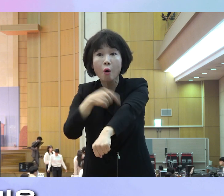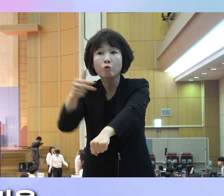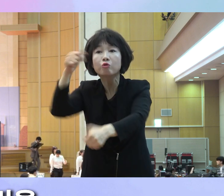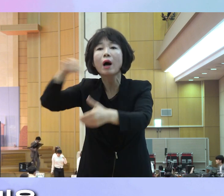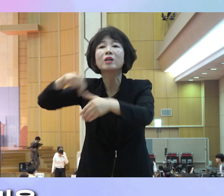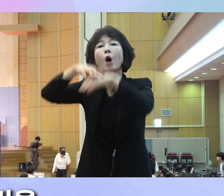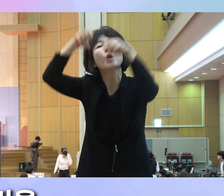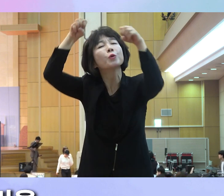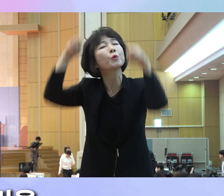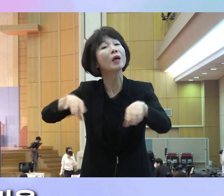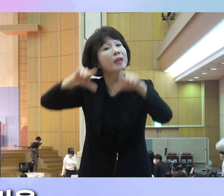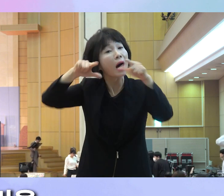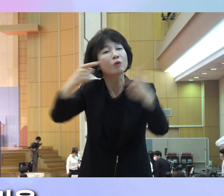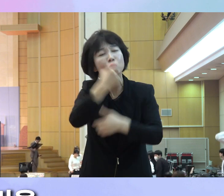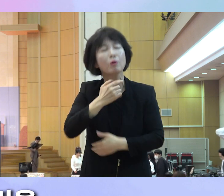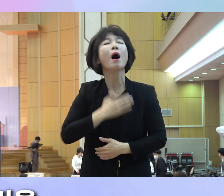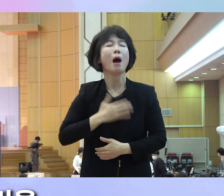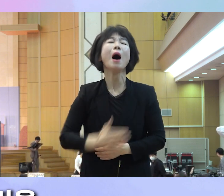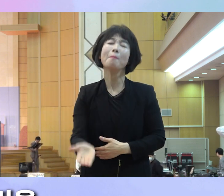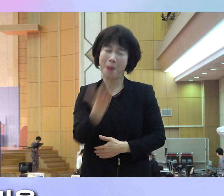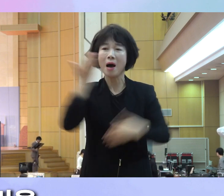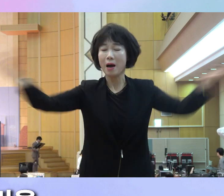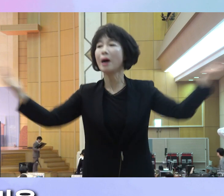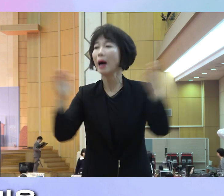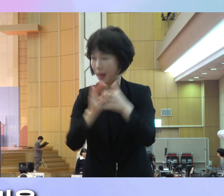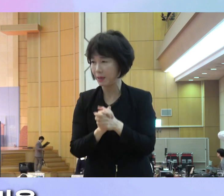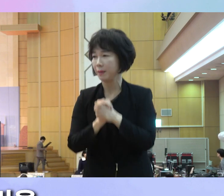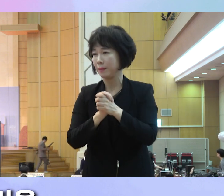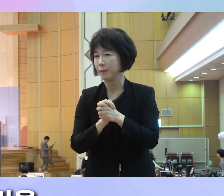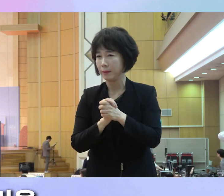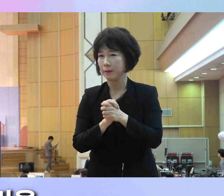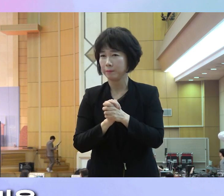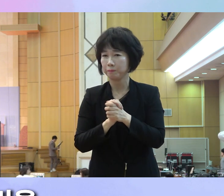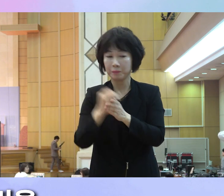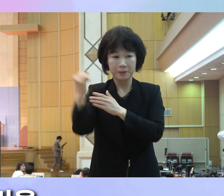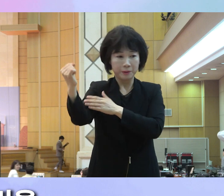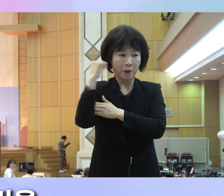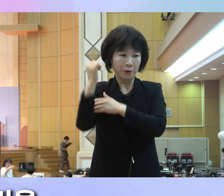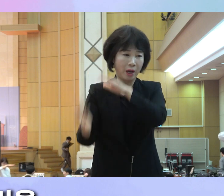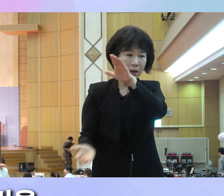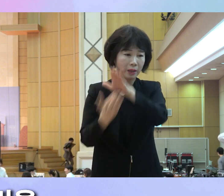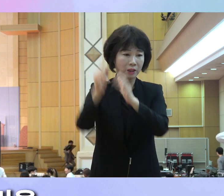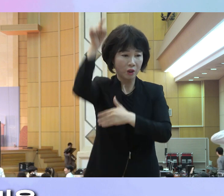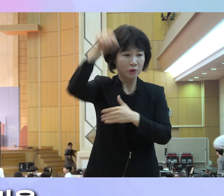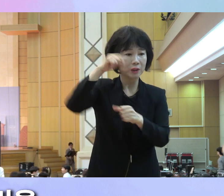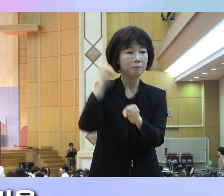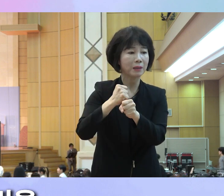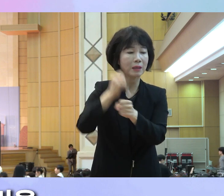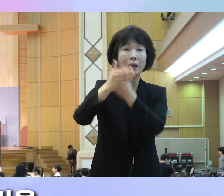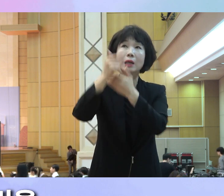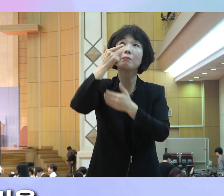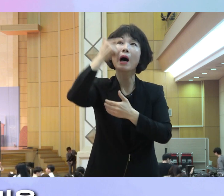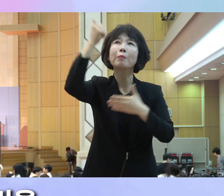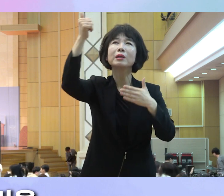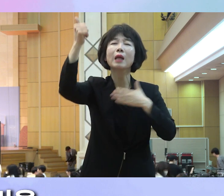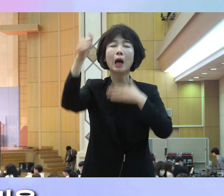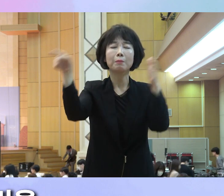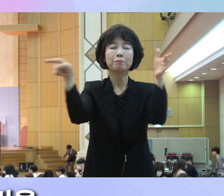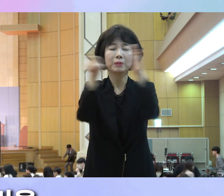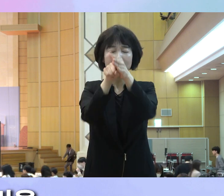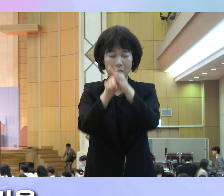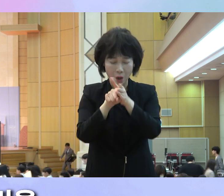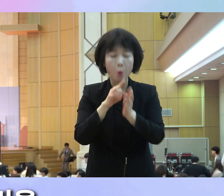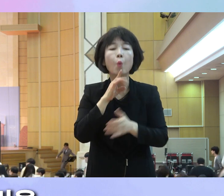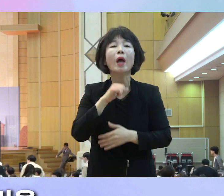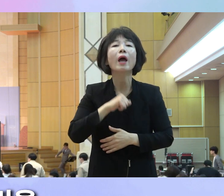안에서 헛되지 않은 줄을 알미니라. 아멘. 전능하사 천지를 만드신 하나님 아버지를 내가